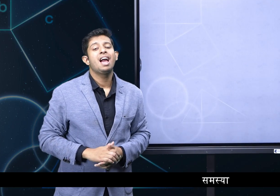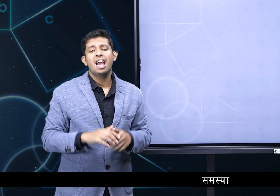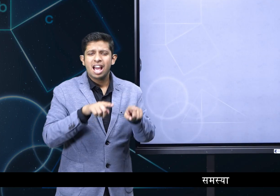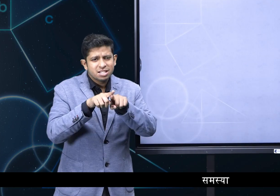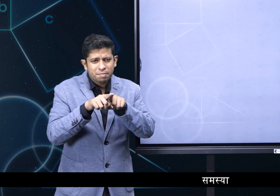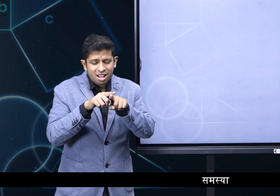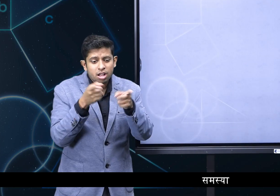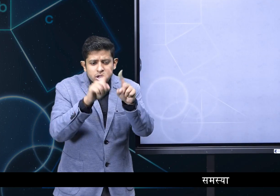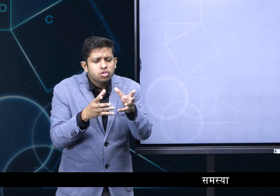समस्या.